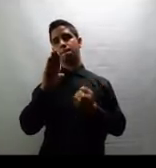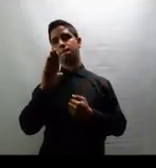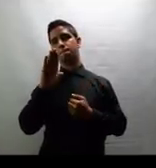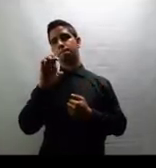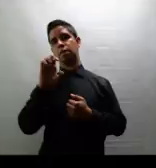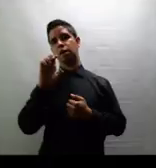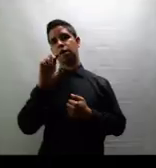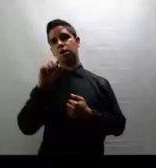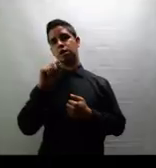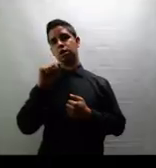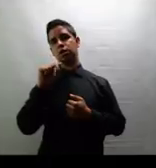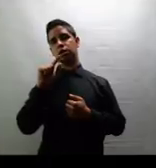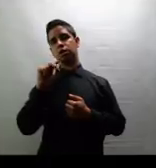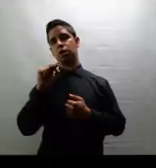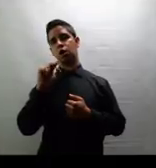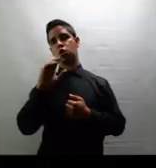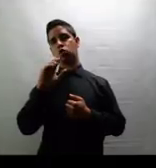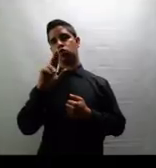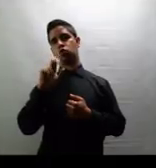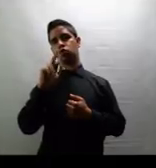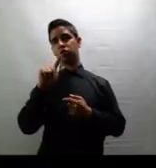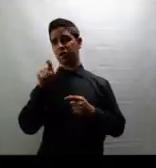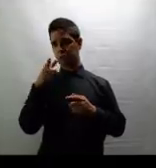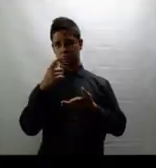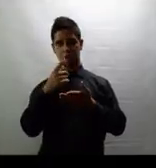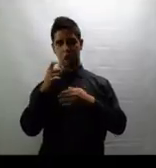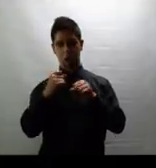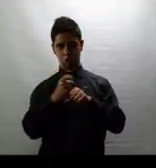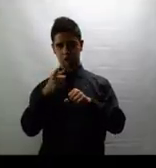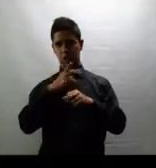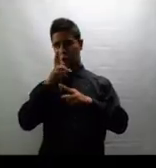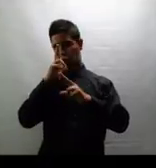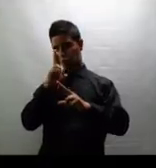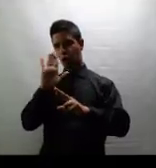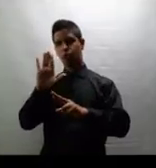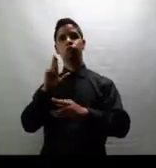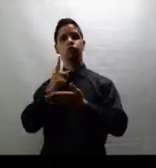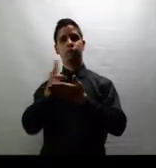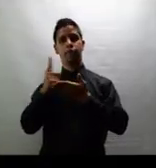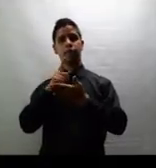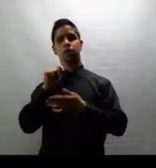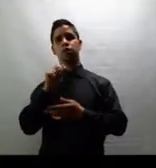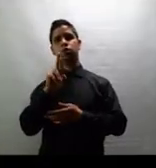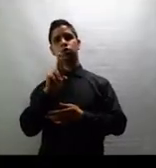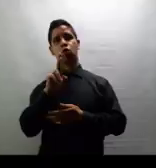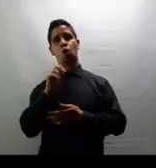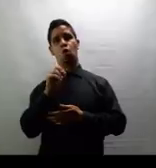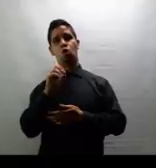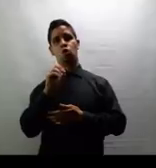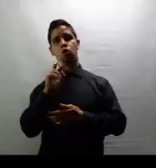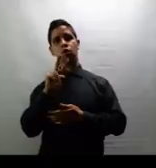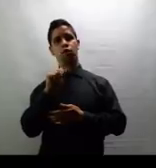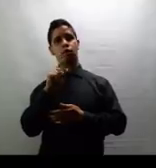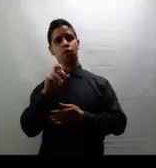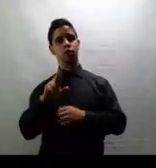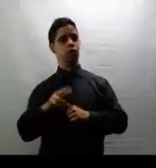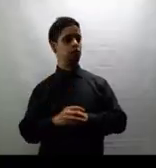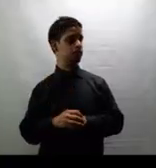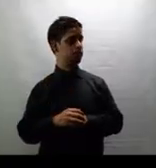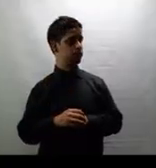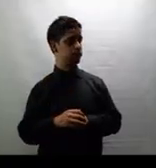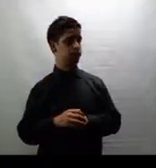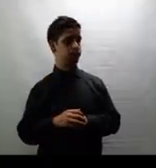éste le están dedicando la semana del trovador puertorriqueño esta semana o